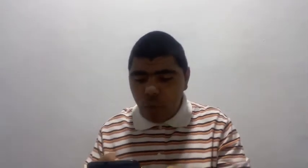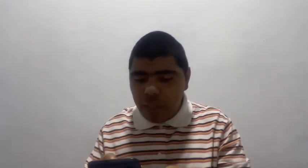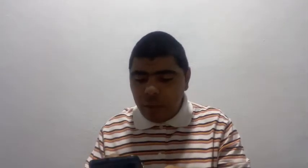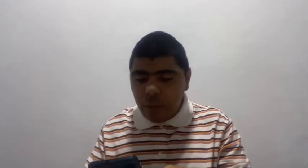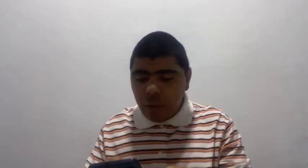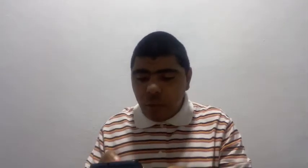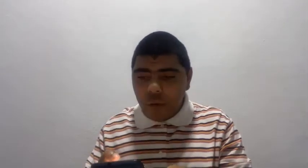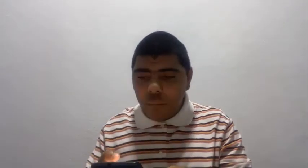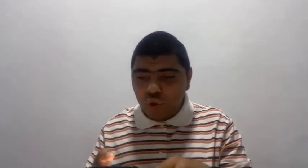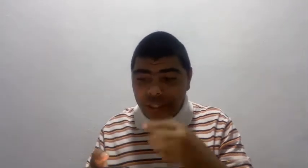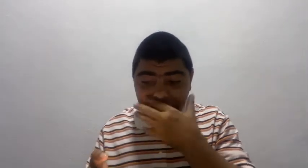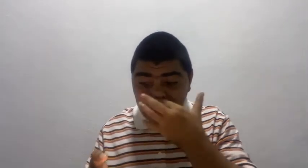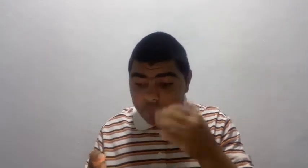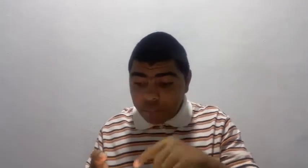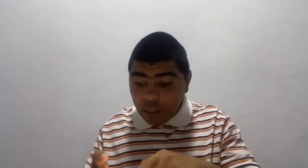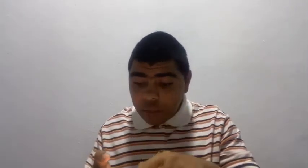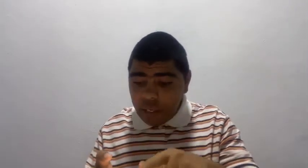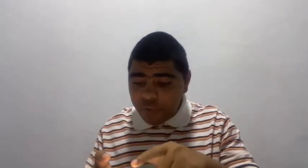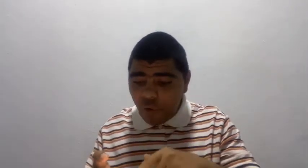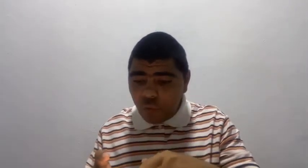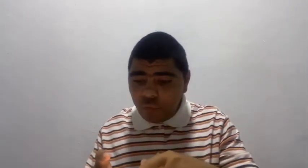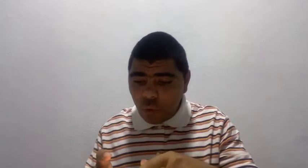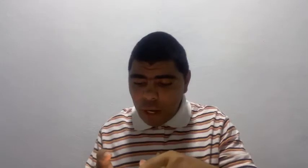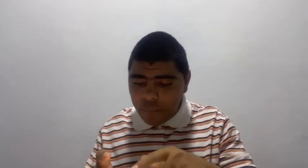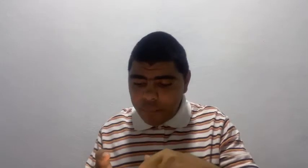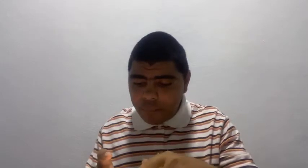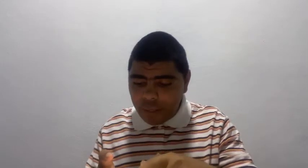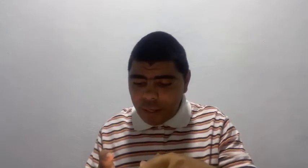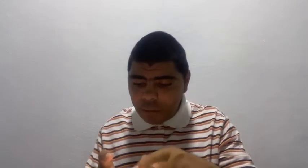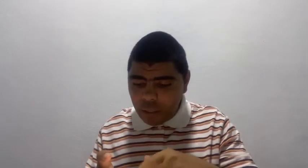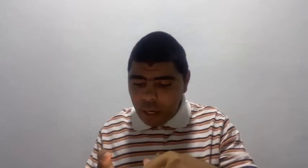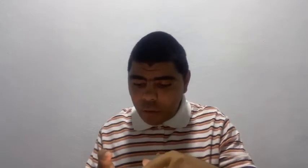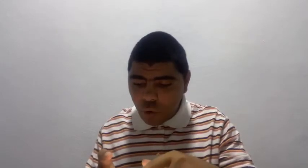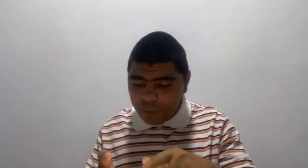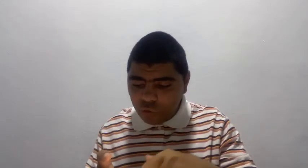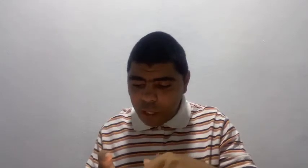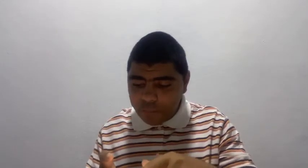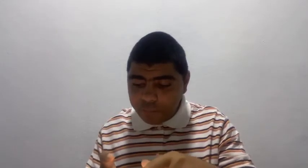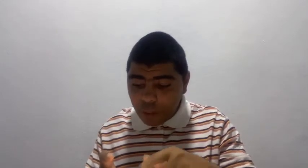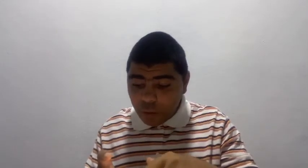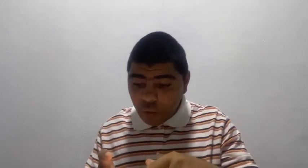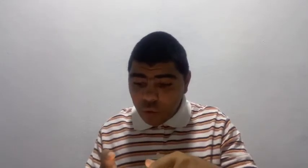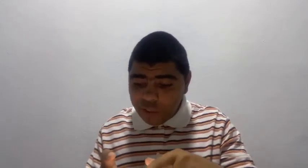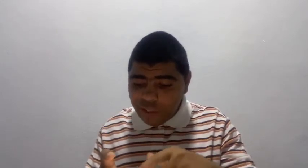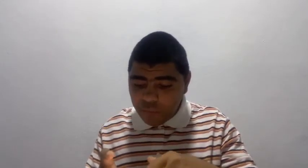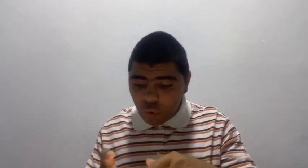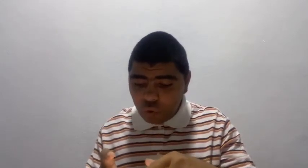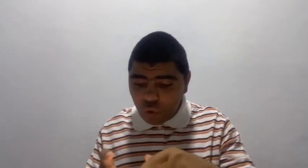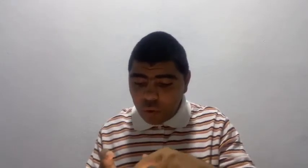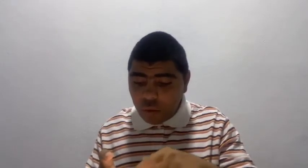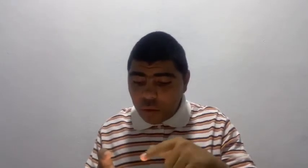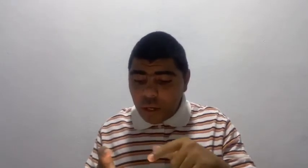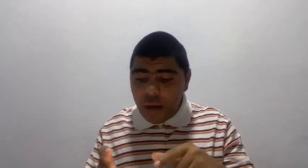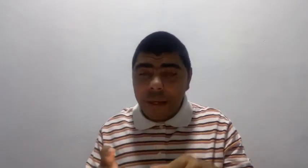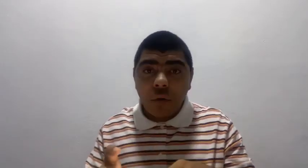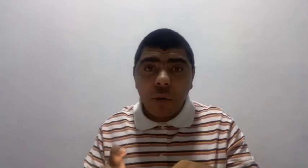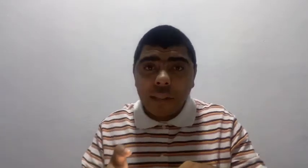poner una musiquita de fondo. Amén. Para ya comenzar con este hermoso, amén, con esta